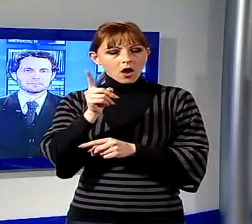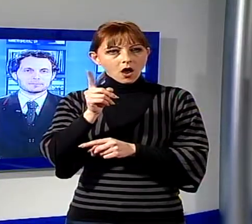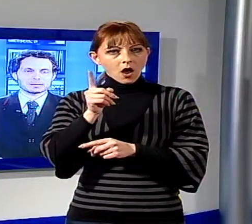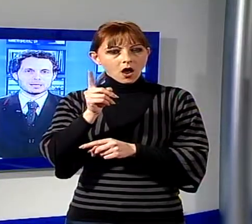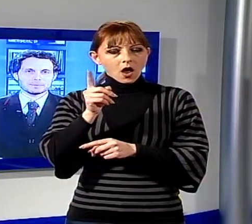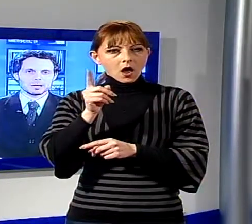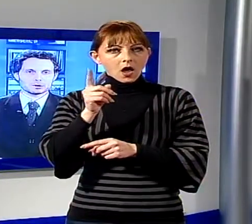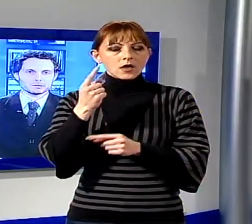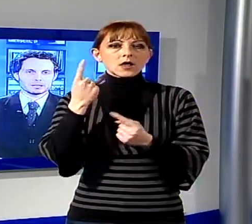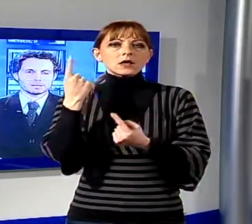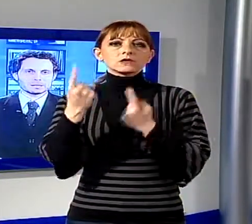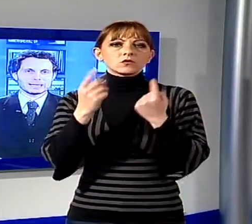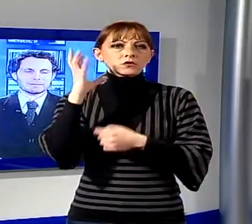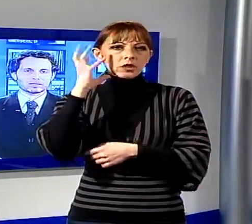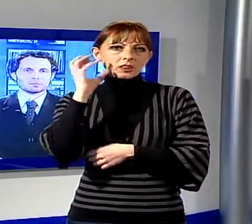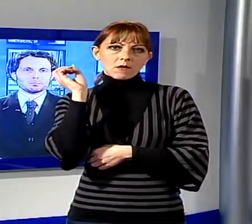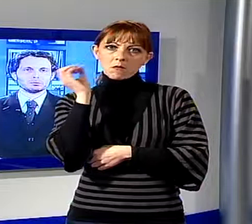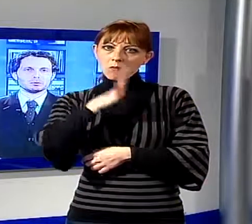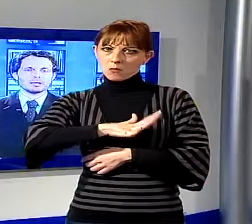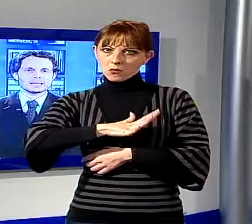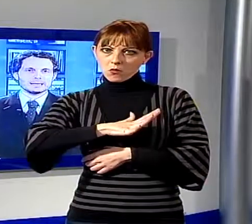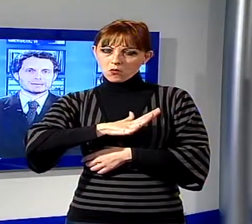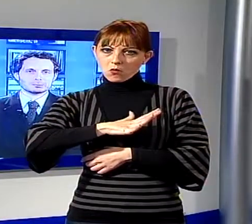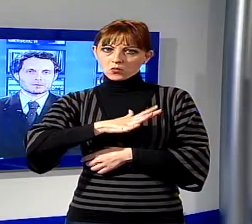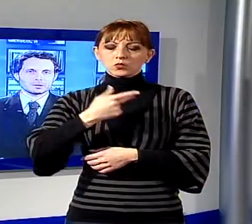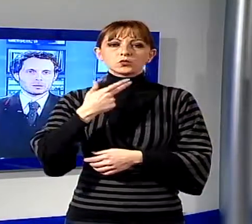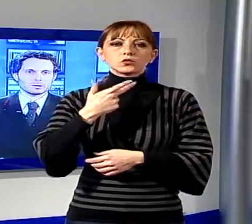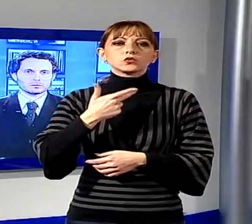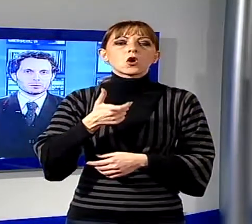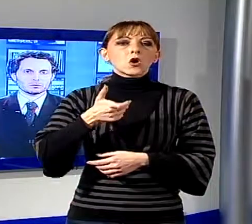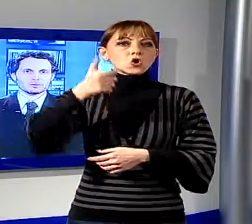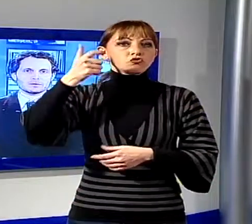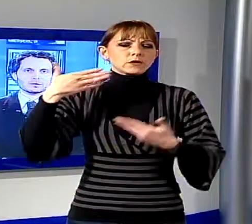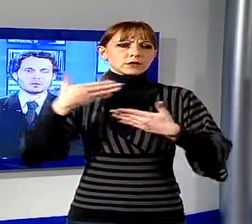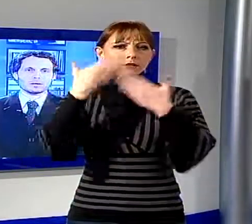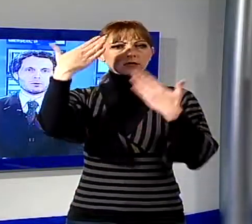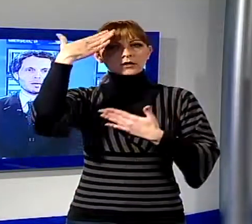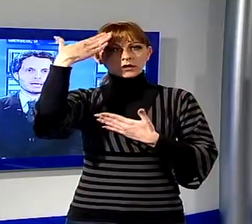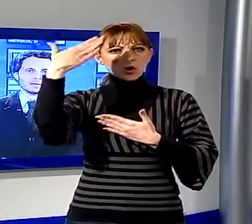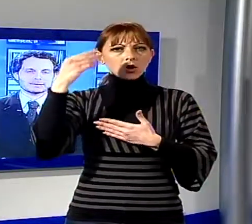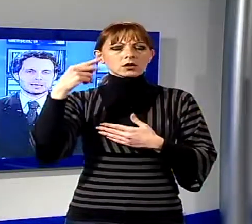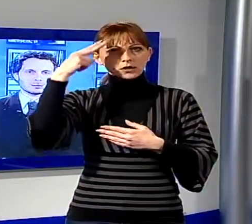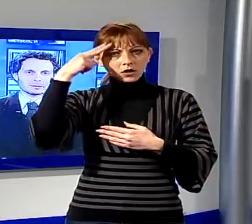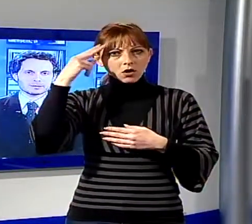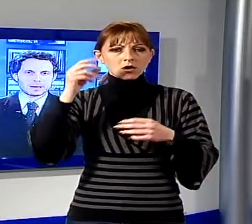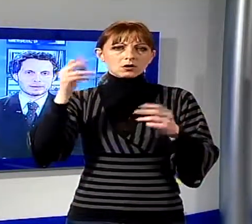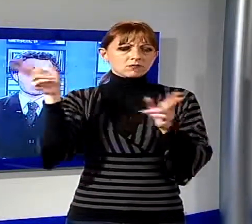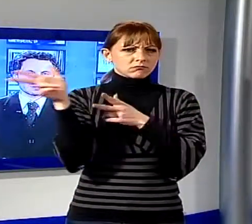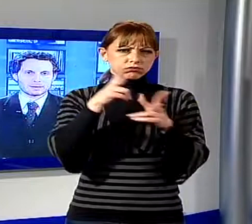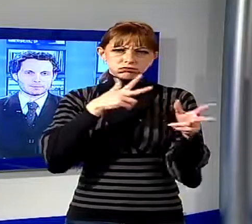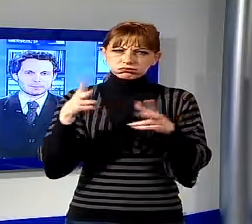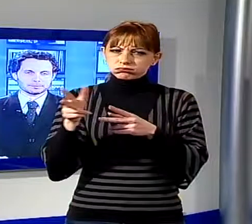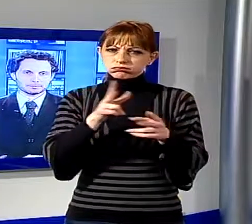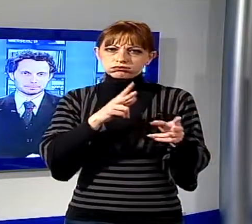tempesta di giovedì mattina. Facciamo il punto della situazione in questo servizio che abbiamo realizzato insieme a